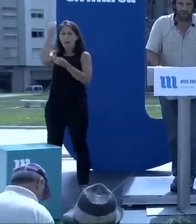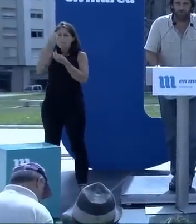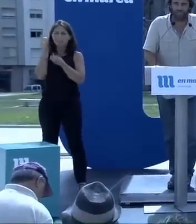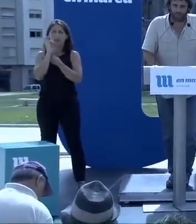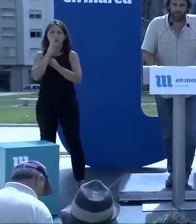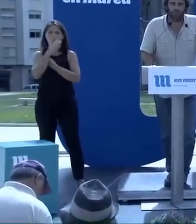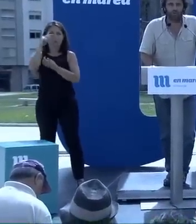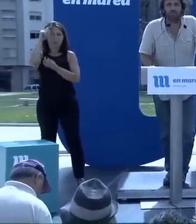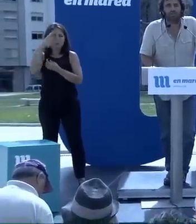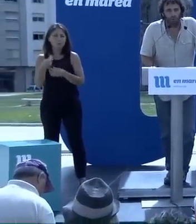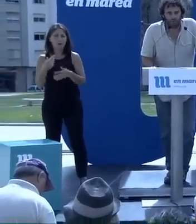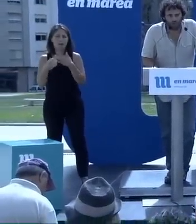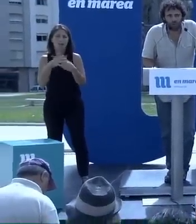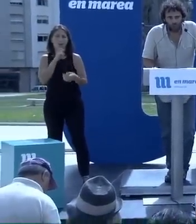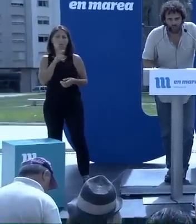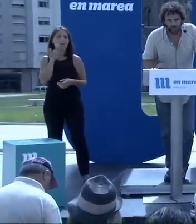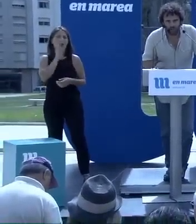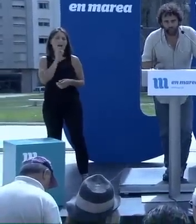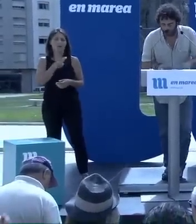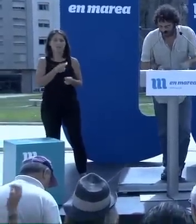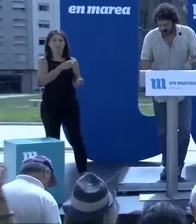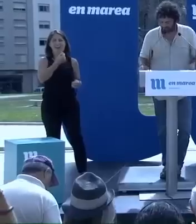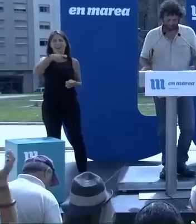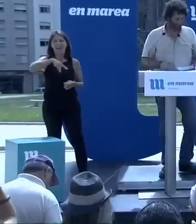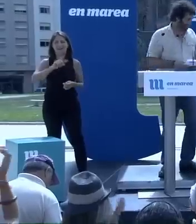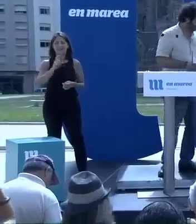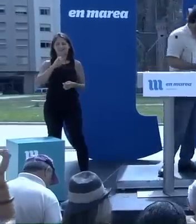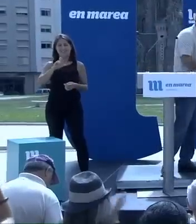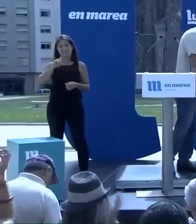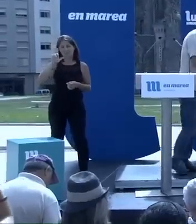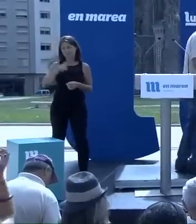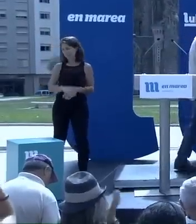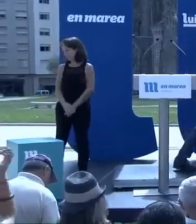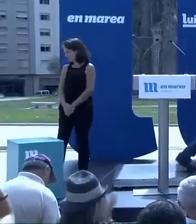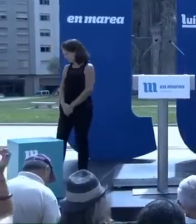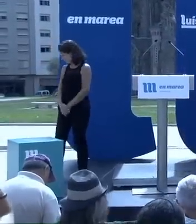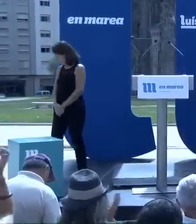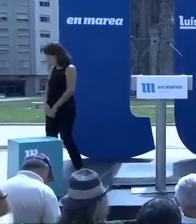cultura en galego para todos nós. Deixo-vos con Ángeles Cuña. Moitas grazas.